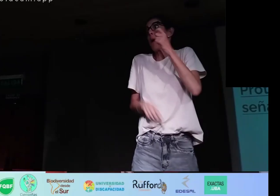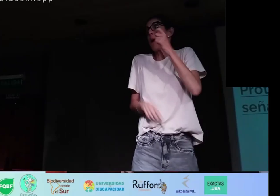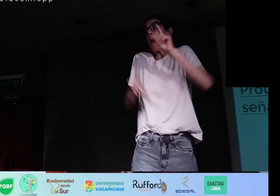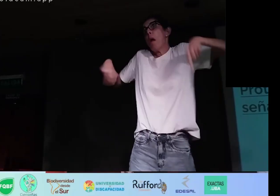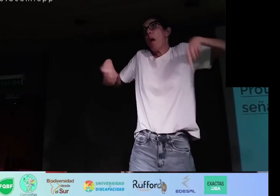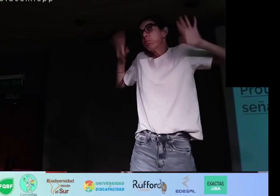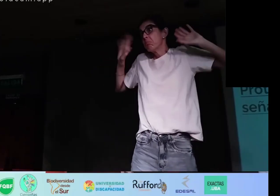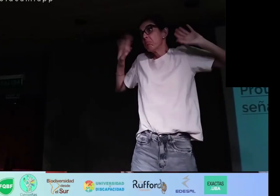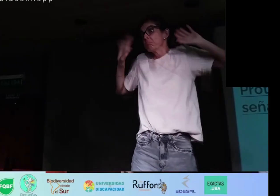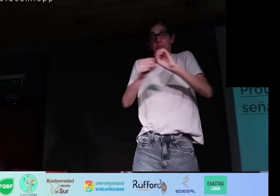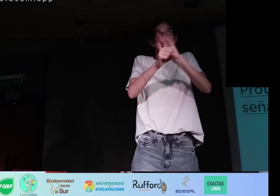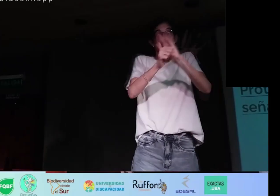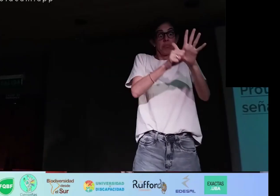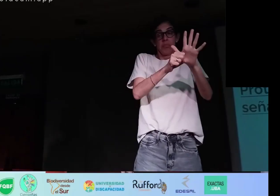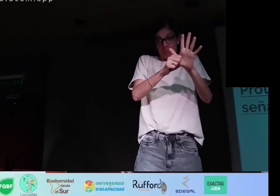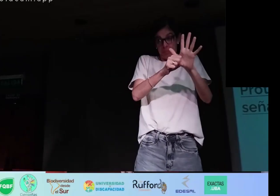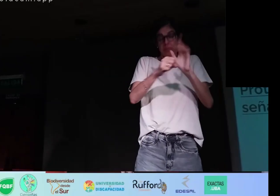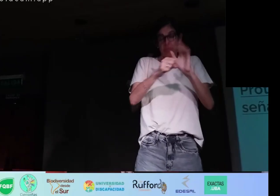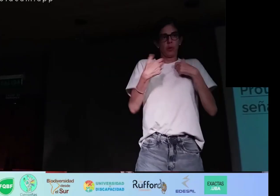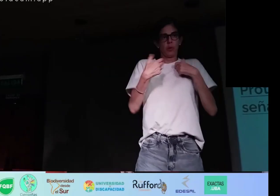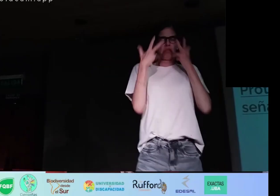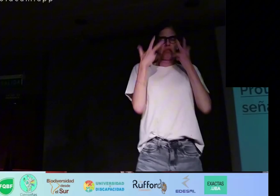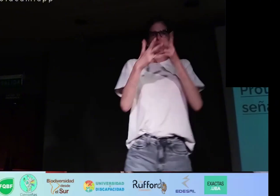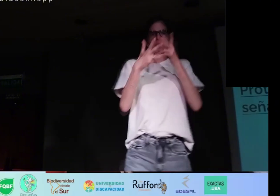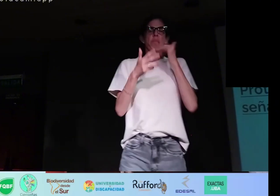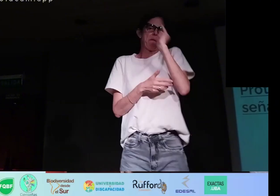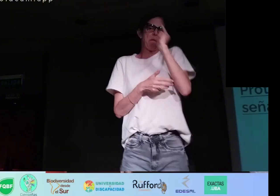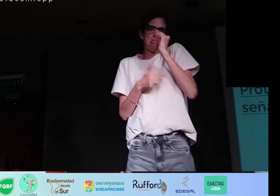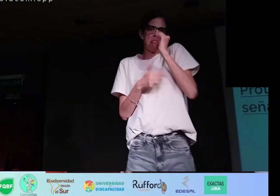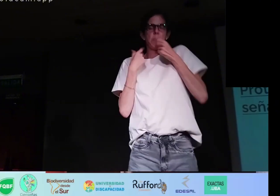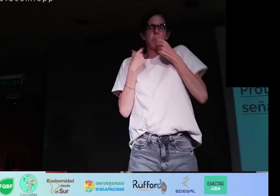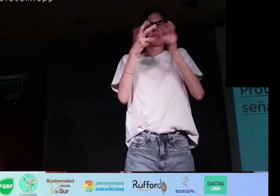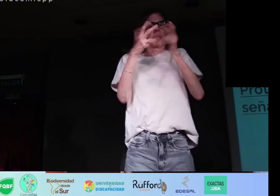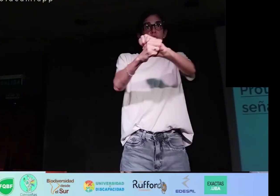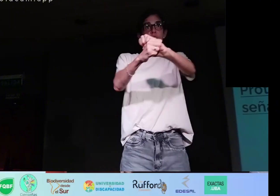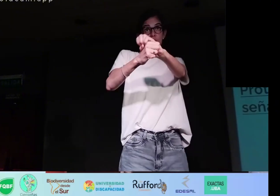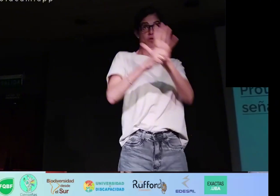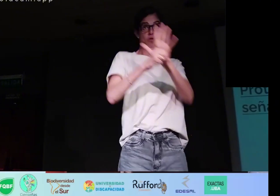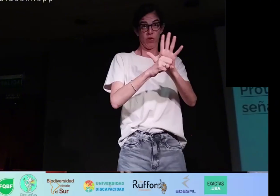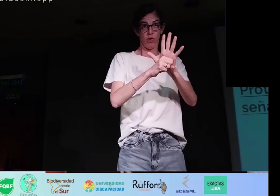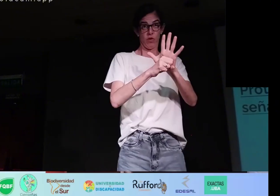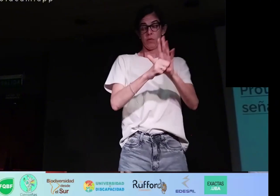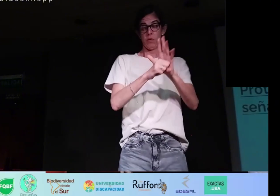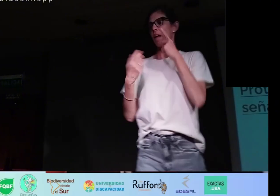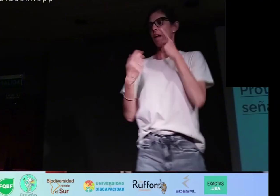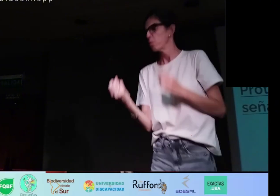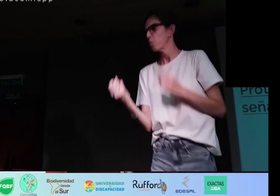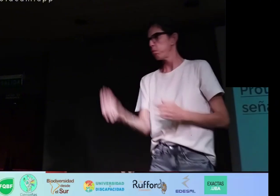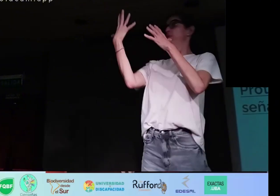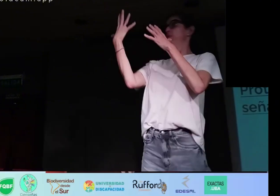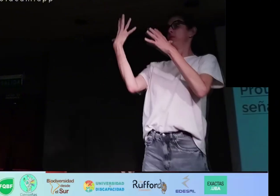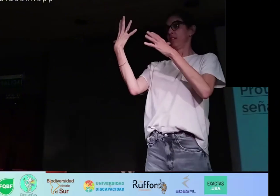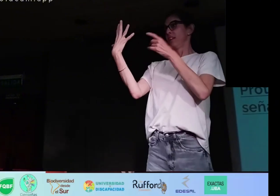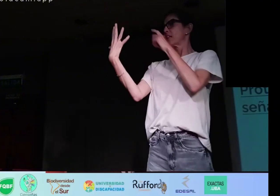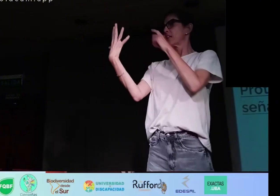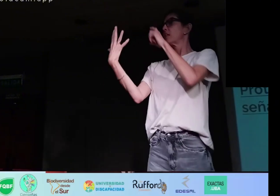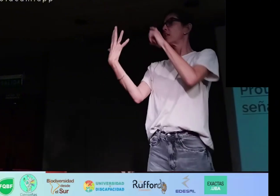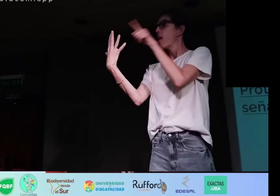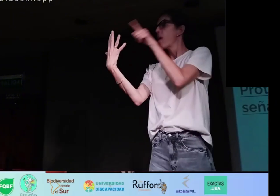Por ejemplo, hacerlo de la manera en la que practicamos con el léxico, es decir, por ejemplo, COVID,